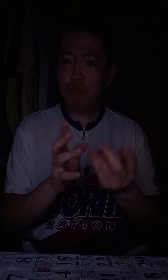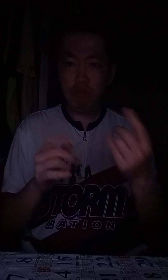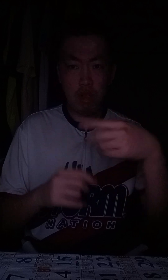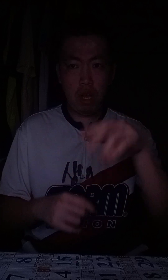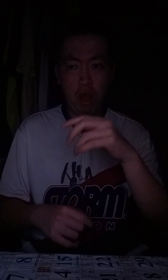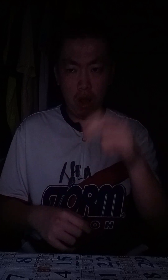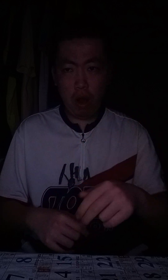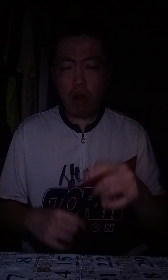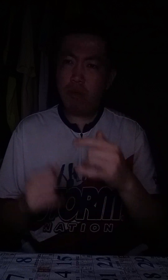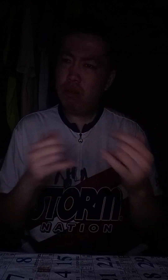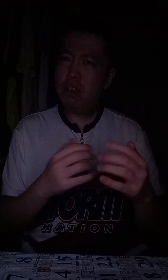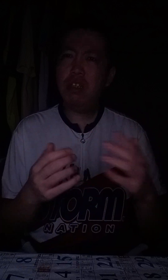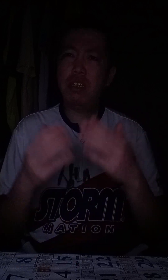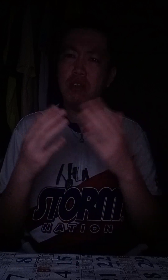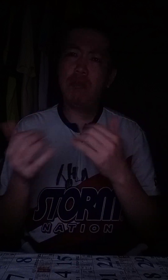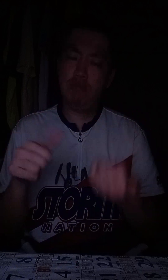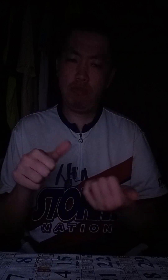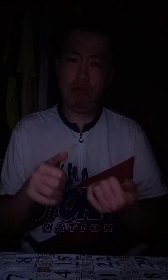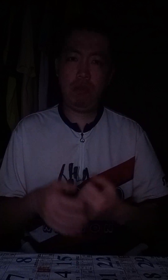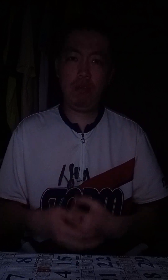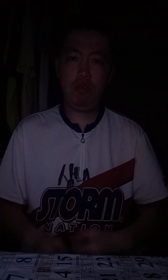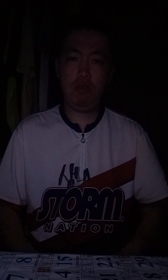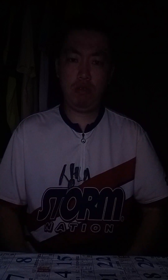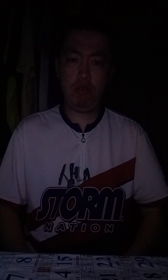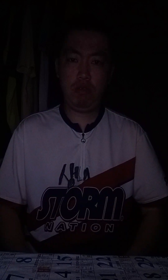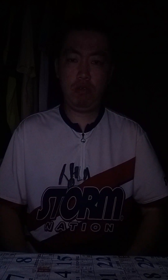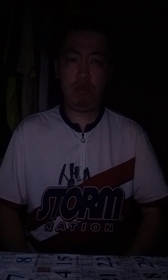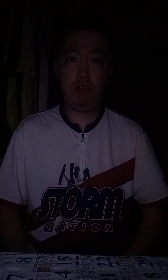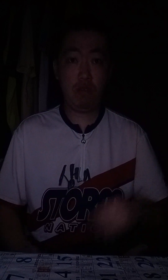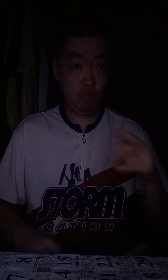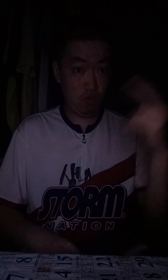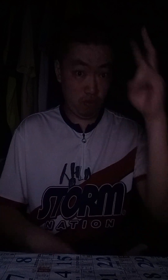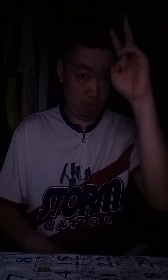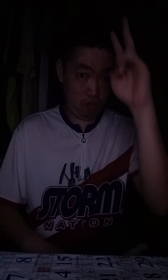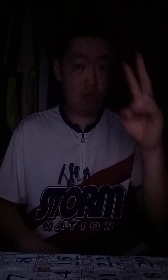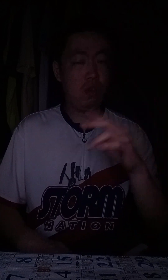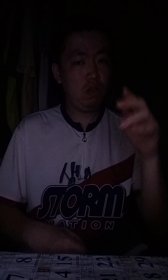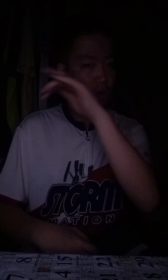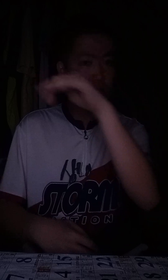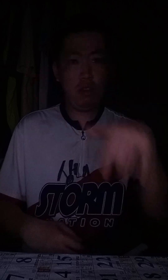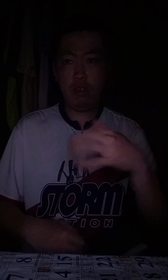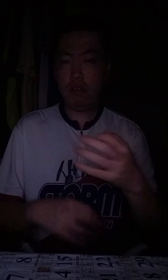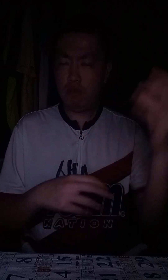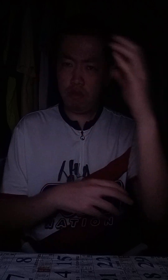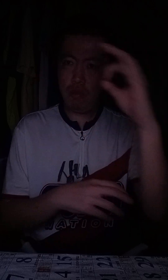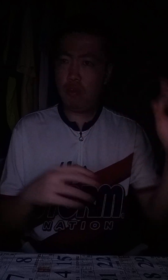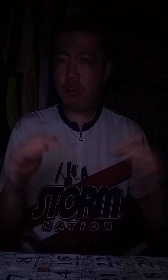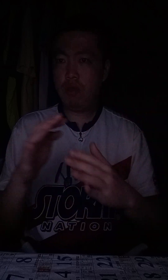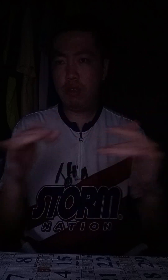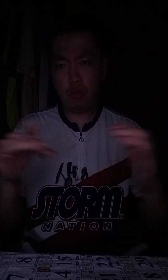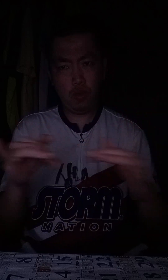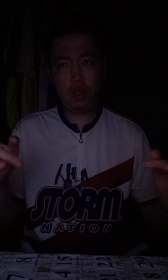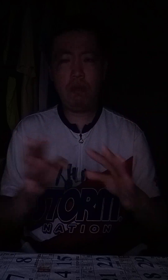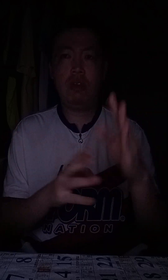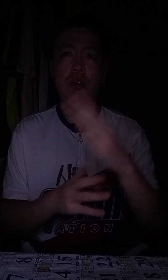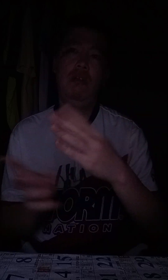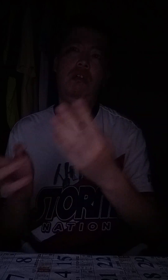병원으로 옮겨졌지만 숨졌습니다. 구급차가 신고 5분 만에 도착했지만 이미 위중한